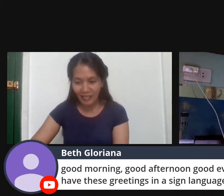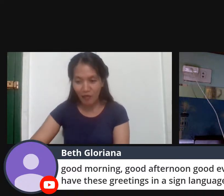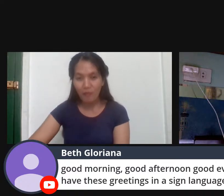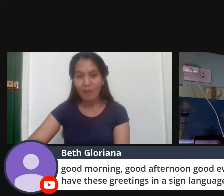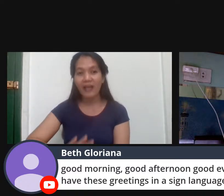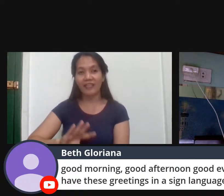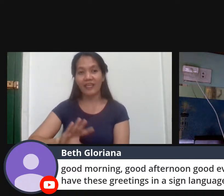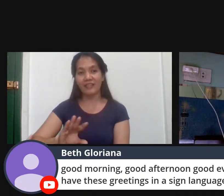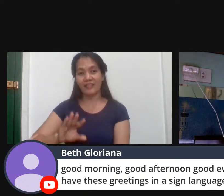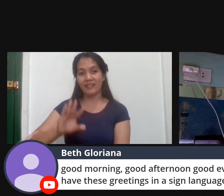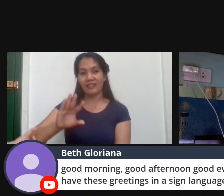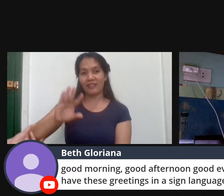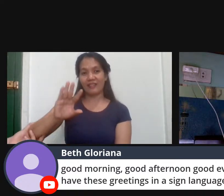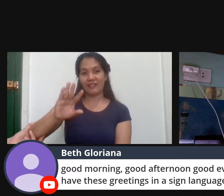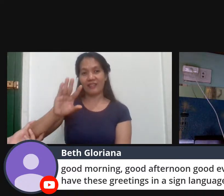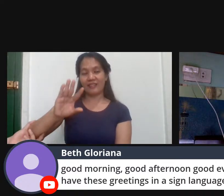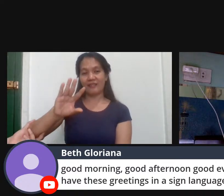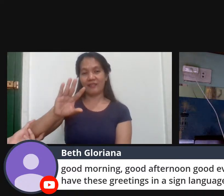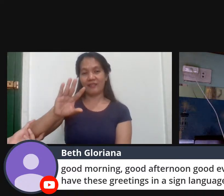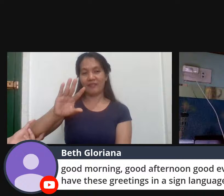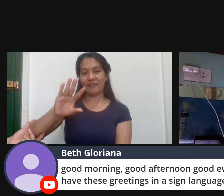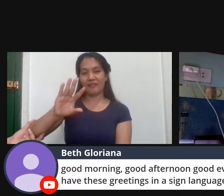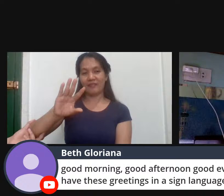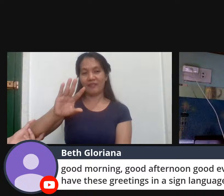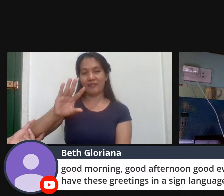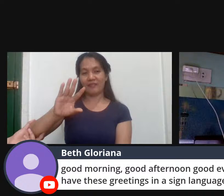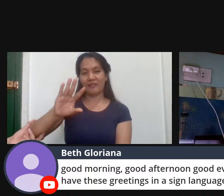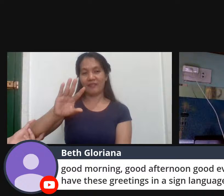si araw paakyat.